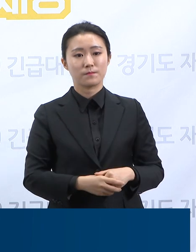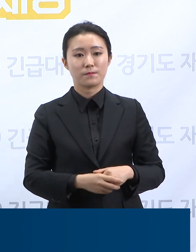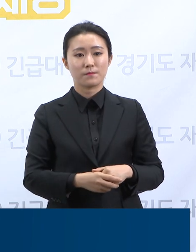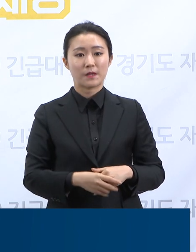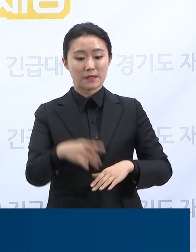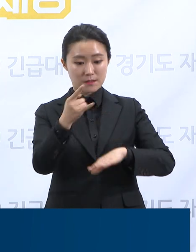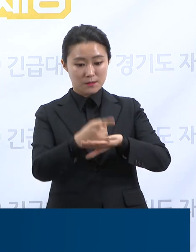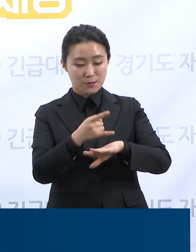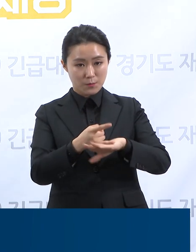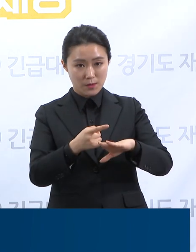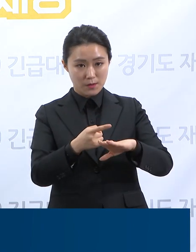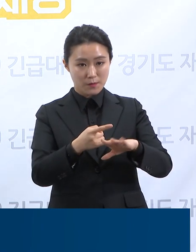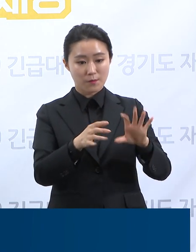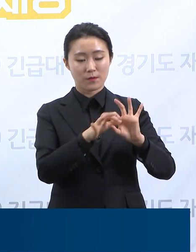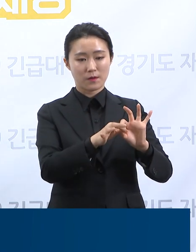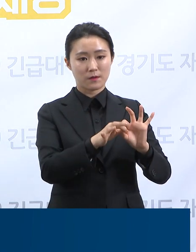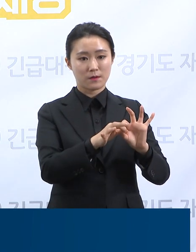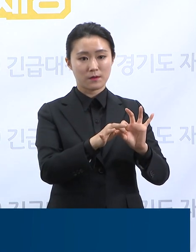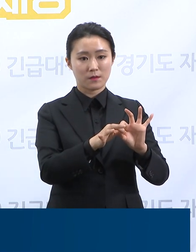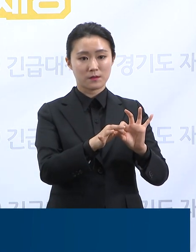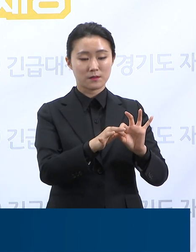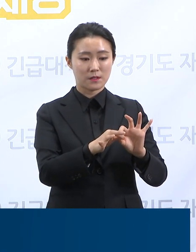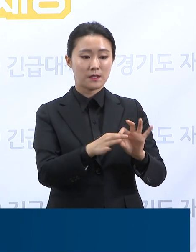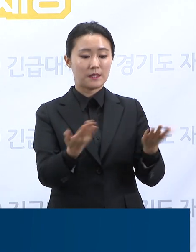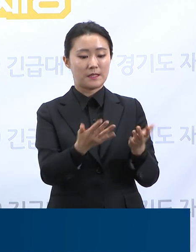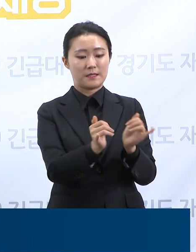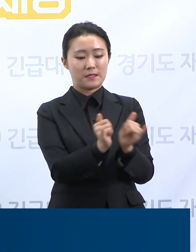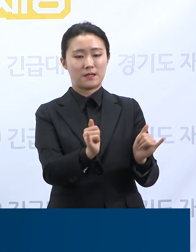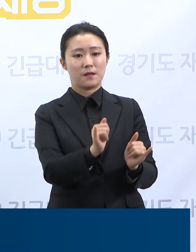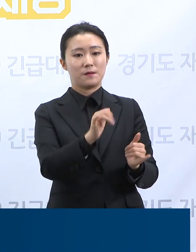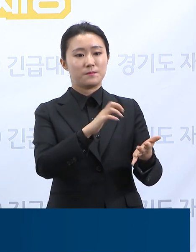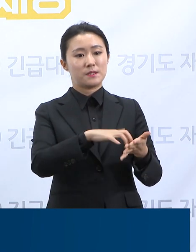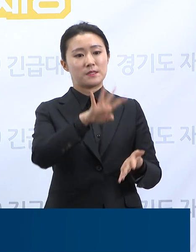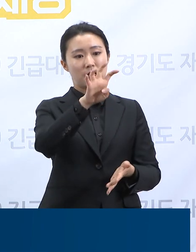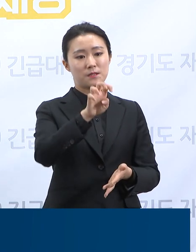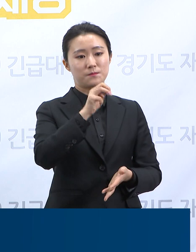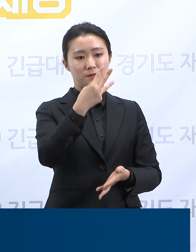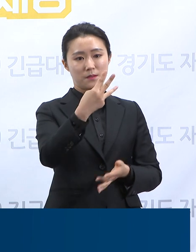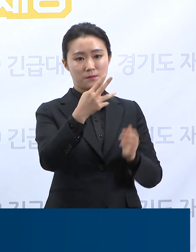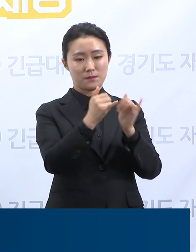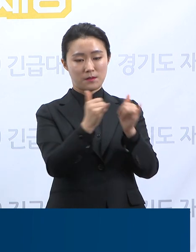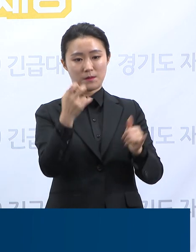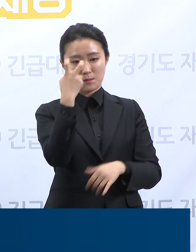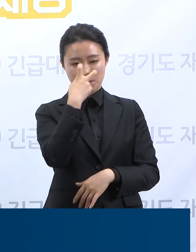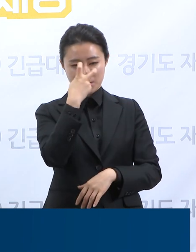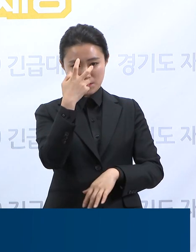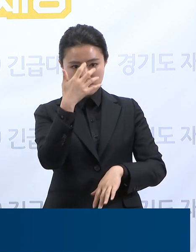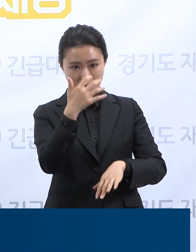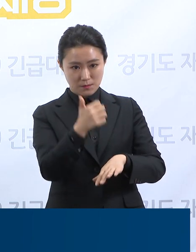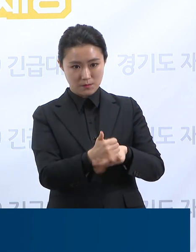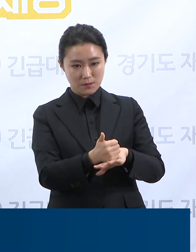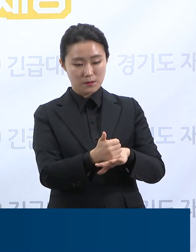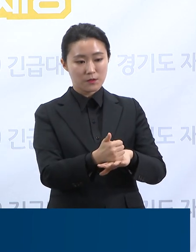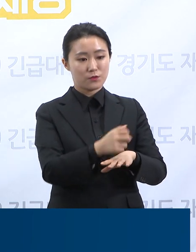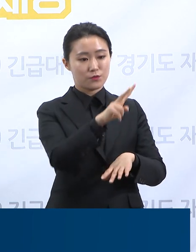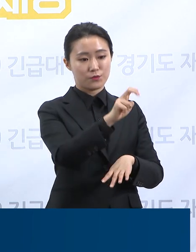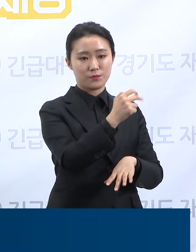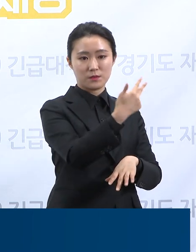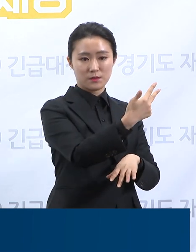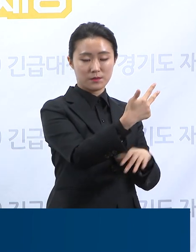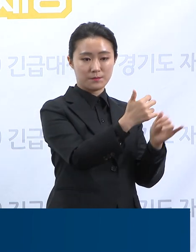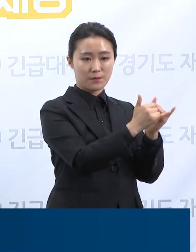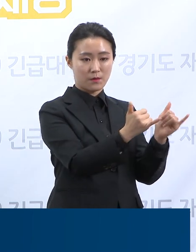지금까지 직원 등 44명에 대한 검사를 진행 중이며, 27명을 자가격리 조치하고 17명은 능동감시